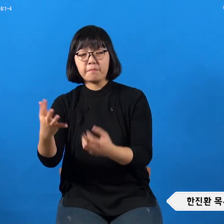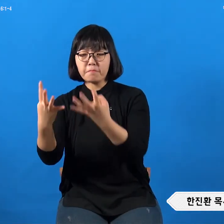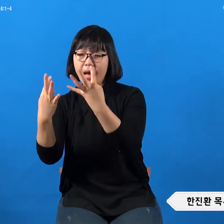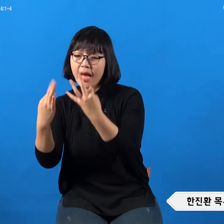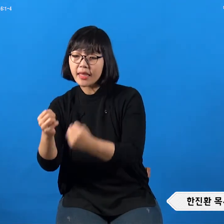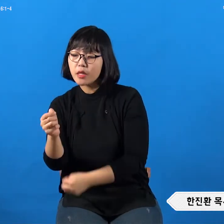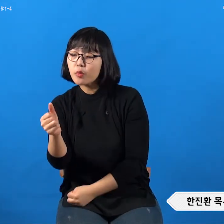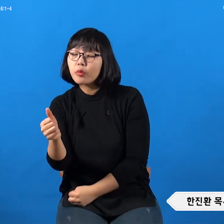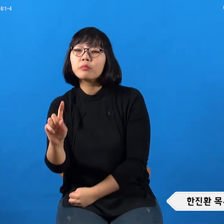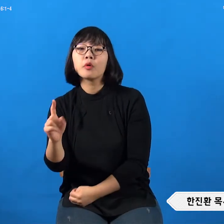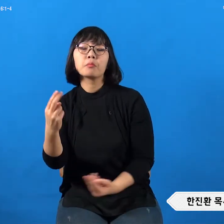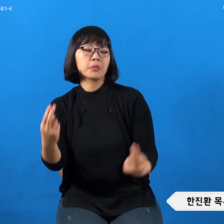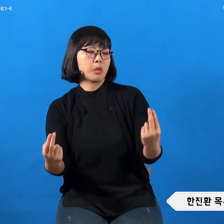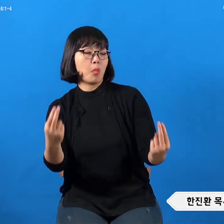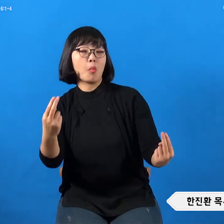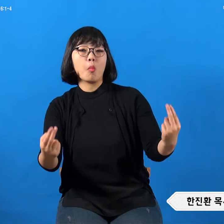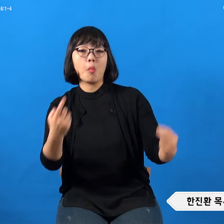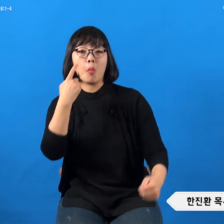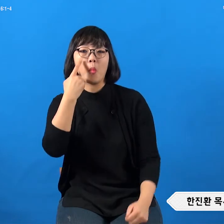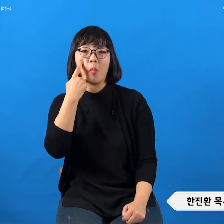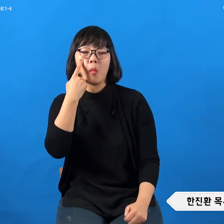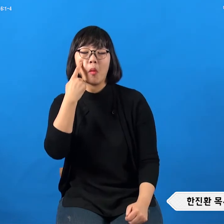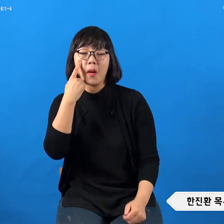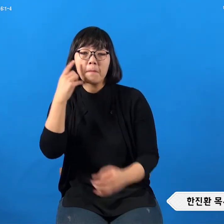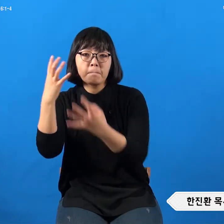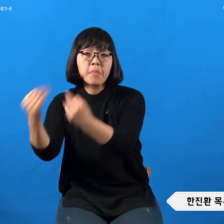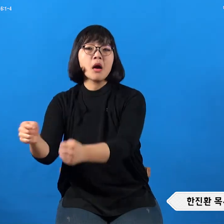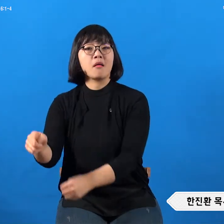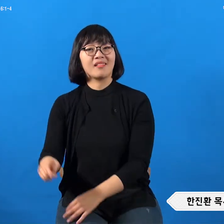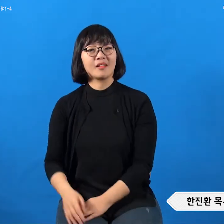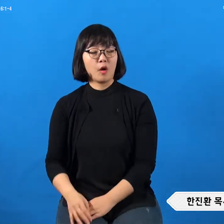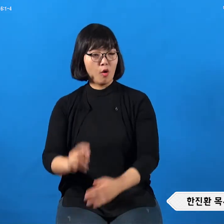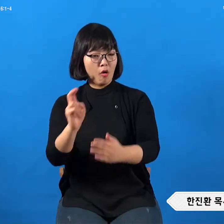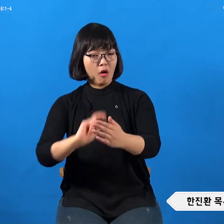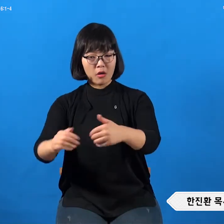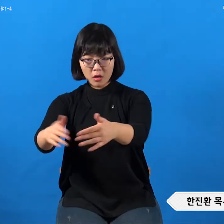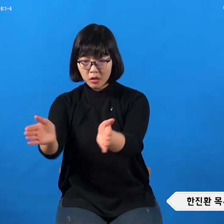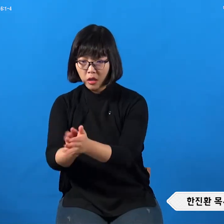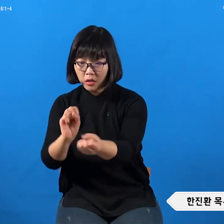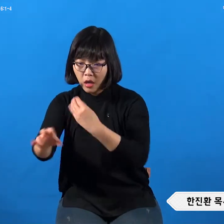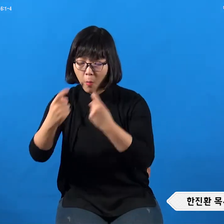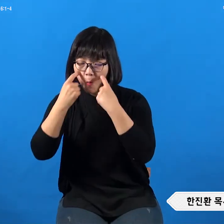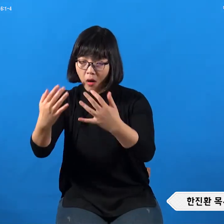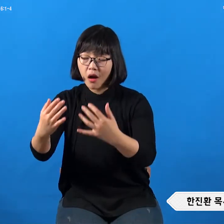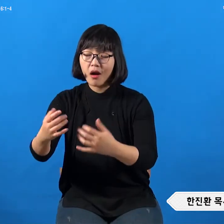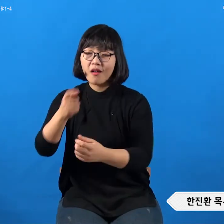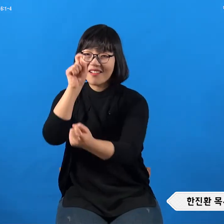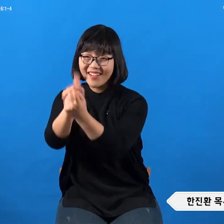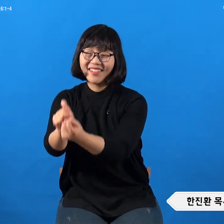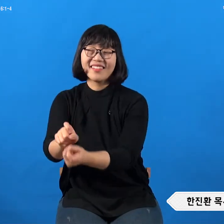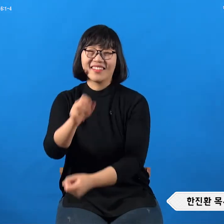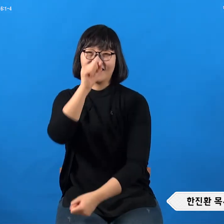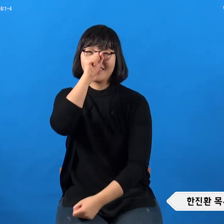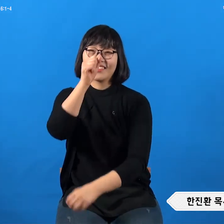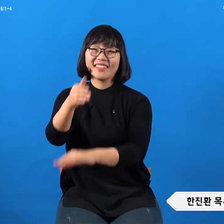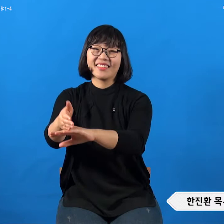아닙니까? 더 많이 받았습니다. 성가대 요즘 마음에 쏙 듭니다.